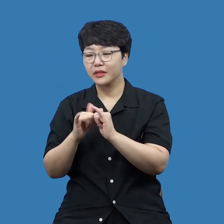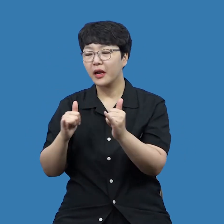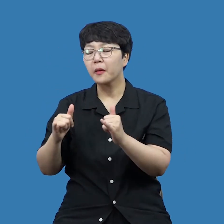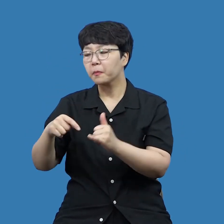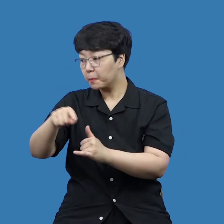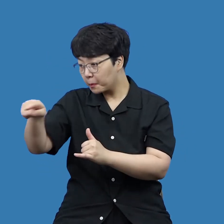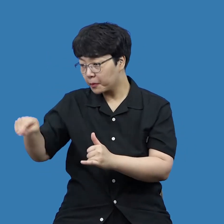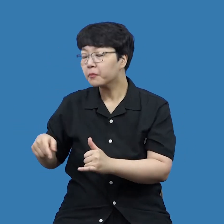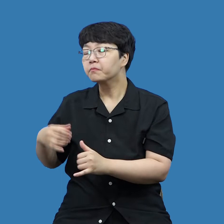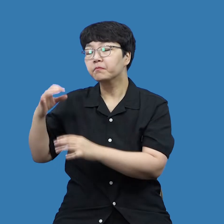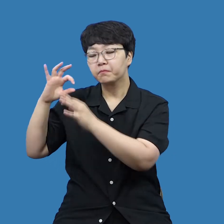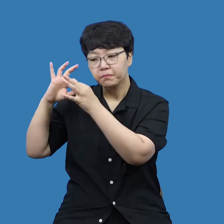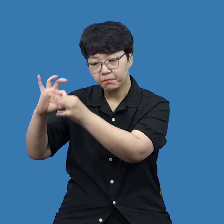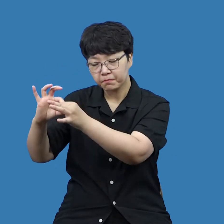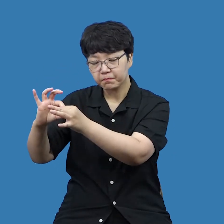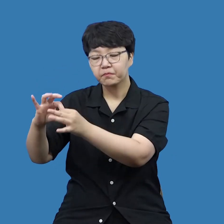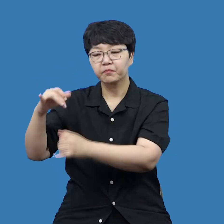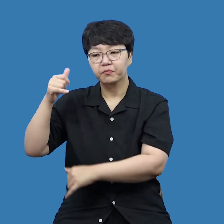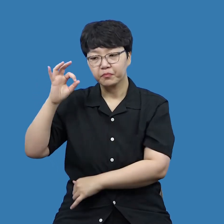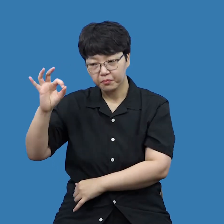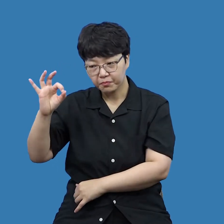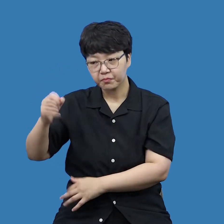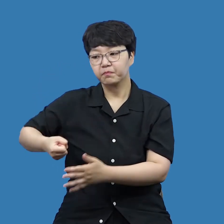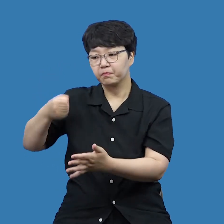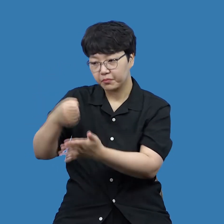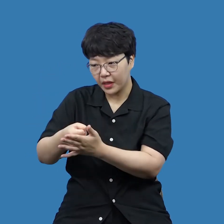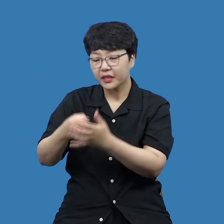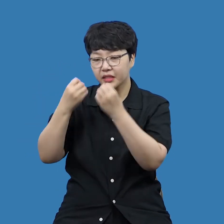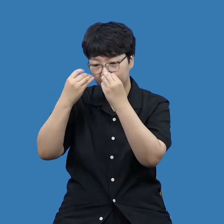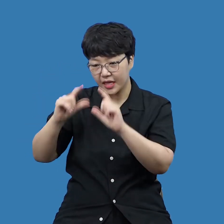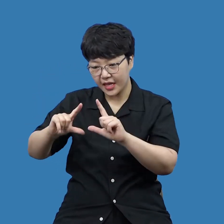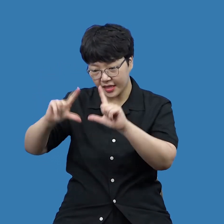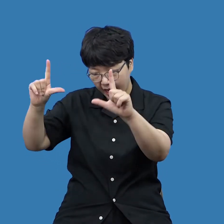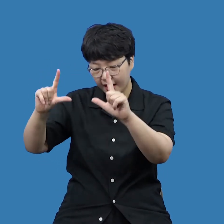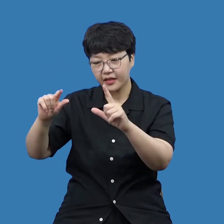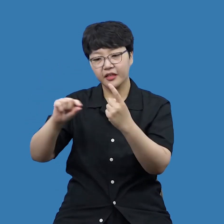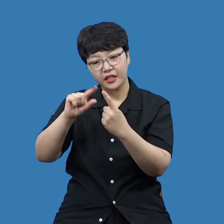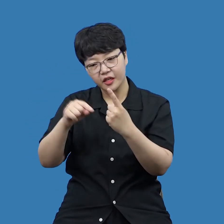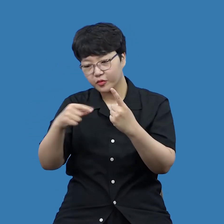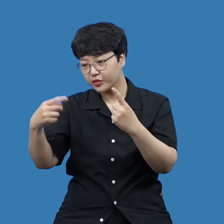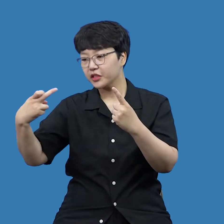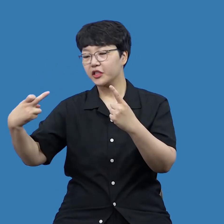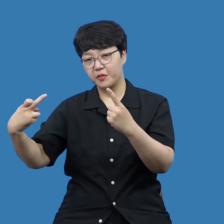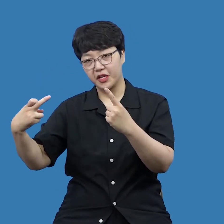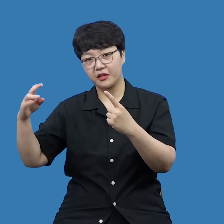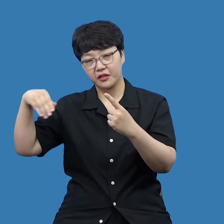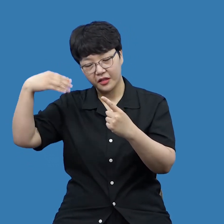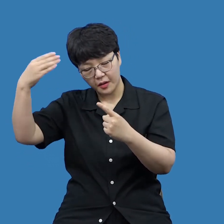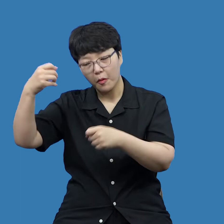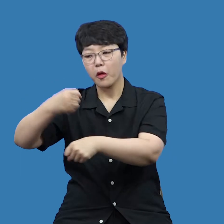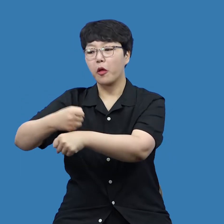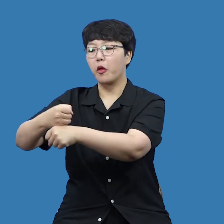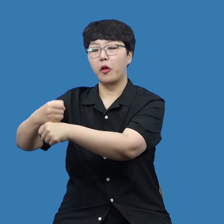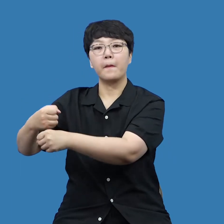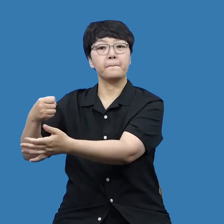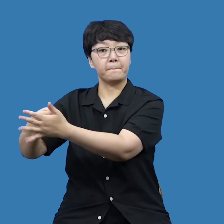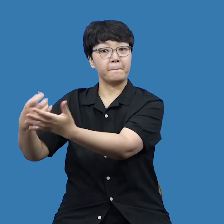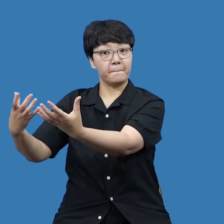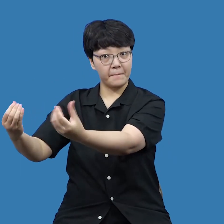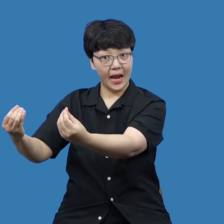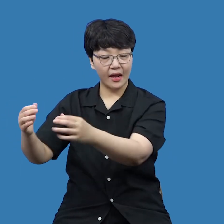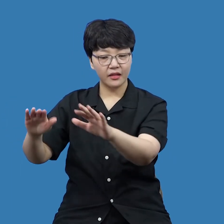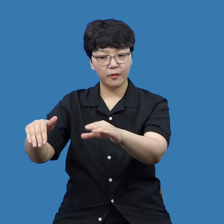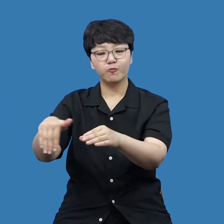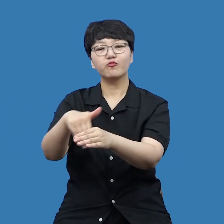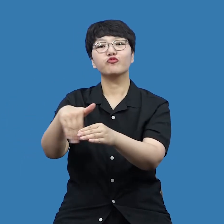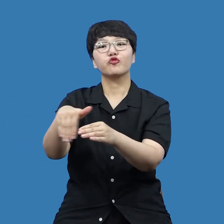설정이지만, 하지만 이런 문화를 선용하는 것은 그리스도인들의 책임이죠. 그래서